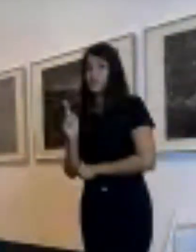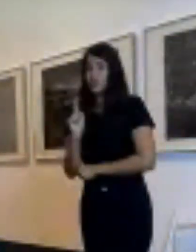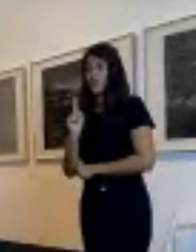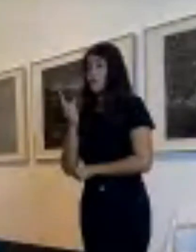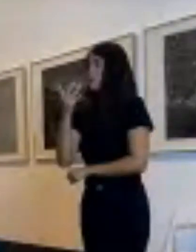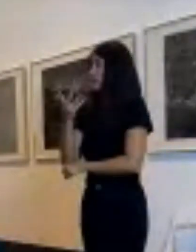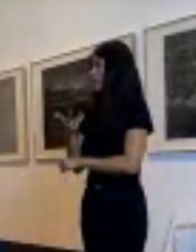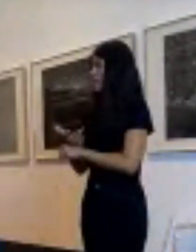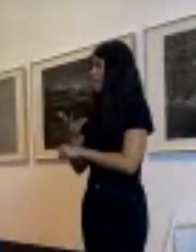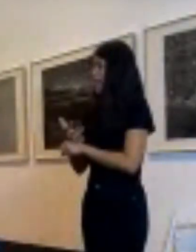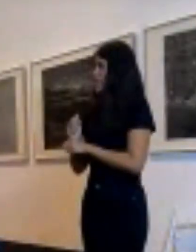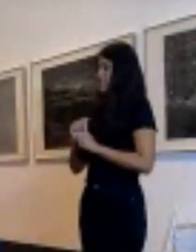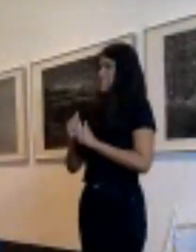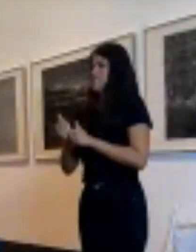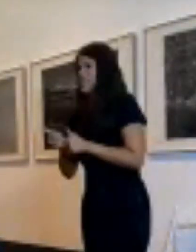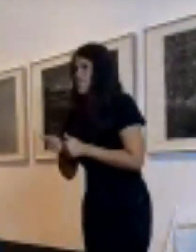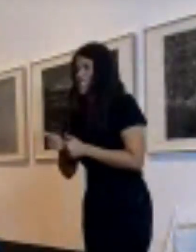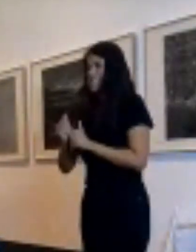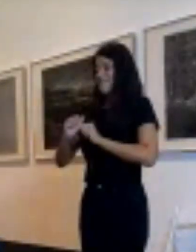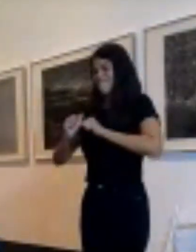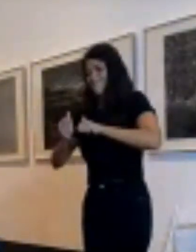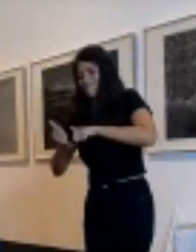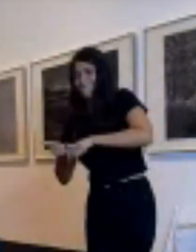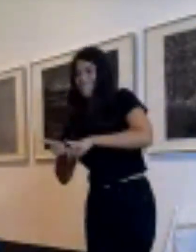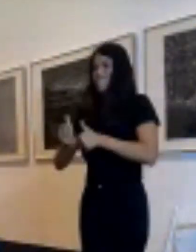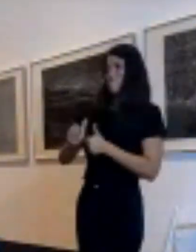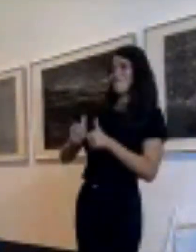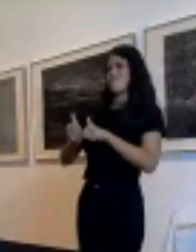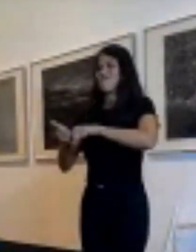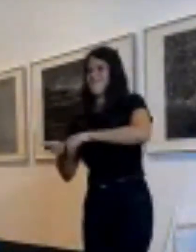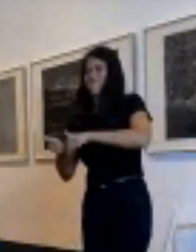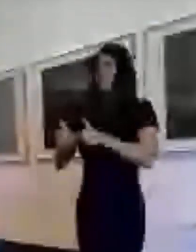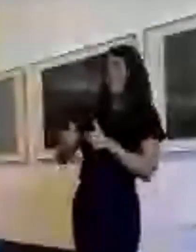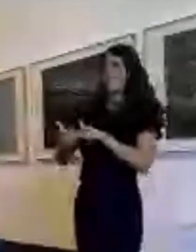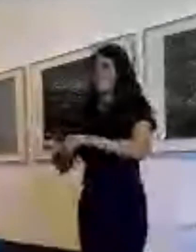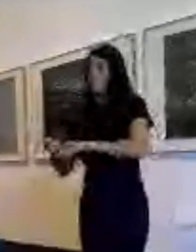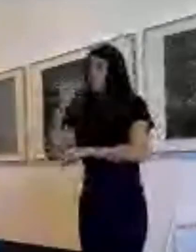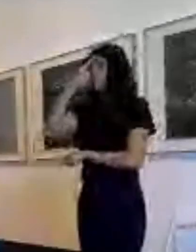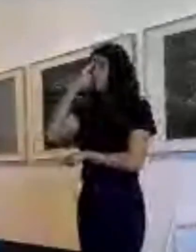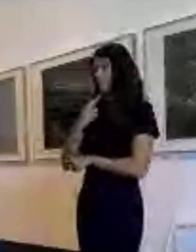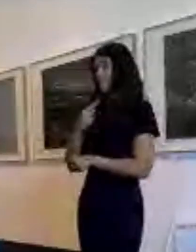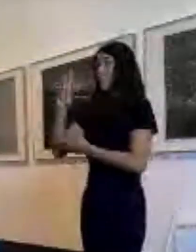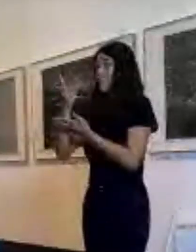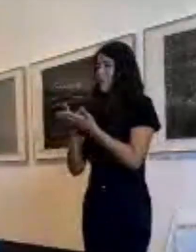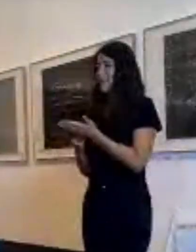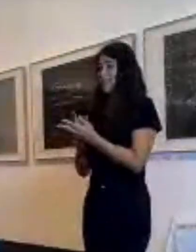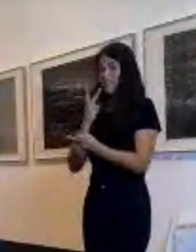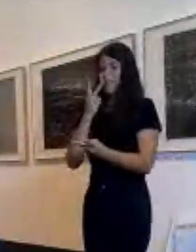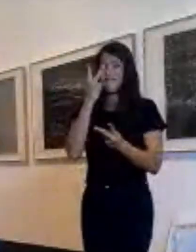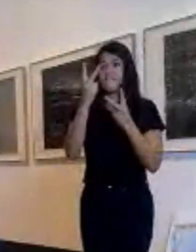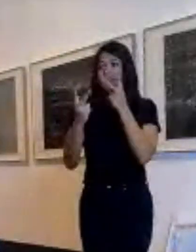todo un gallito, por así decir, que es como un ejercicio de la sesión de poder. Sobre todo en los museos de arte, que está esta mirada